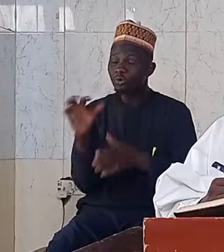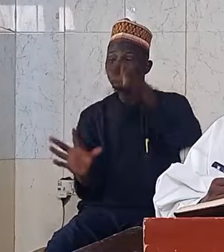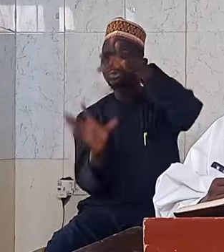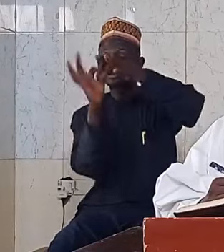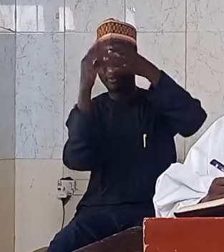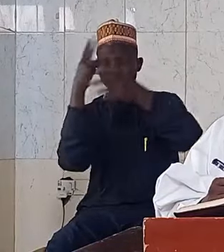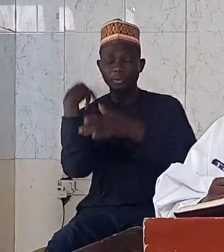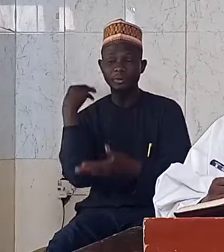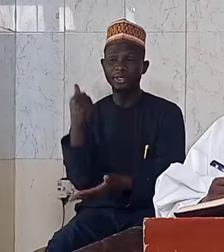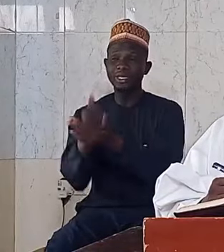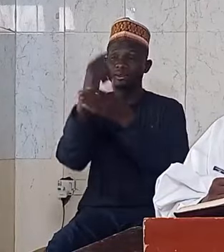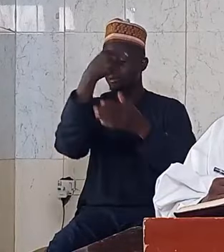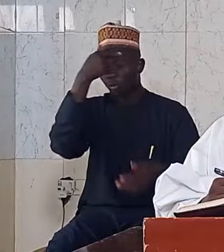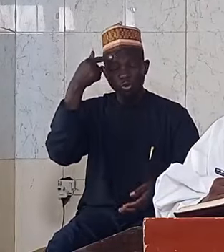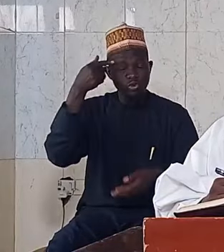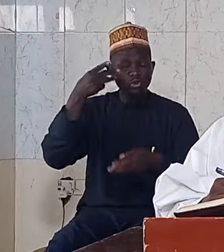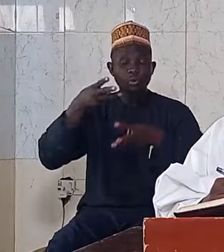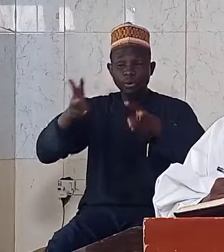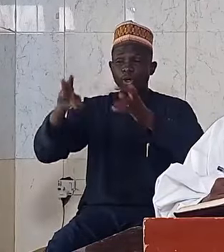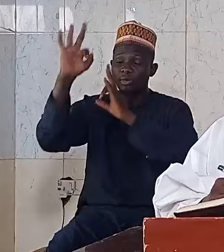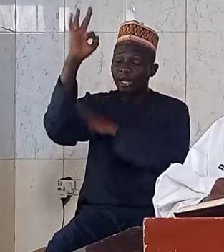yi yaki ba fi sabilillahi